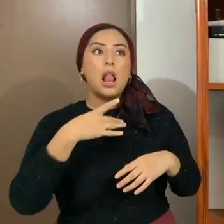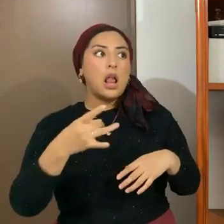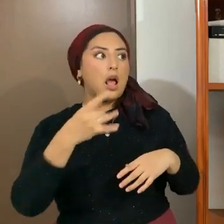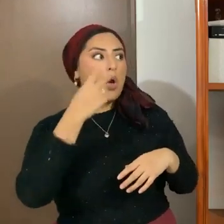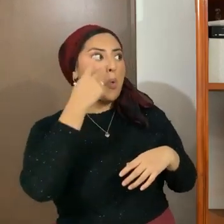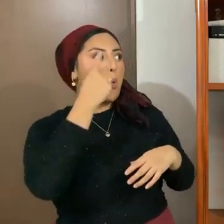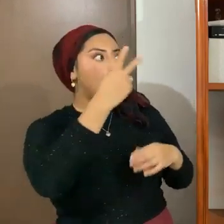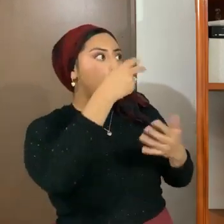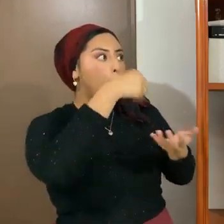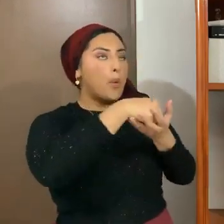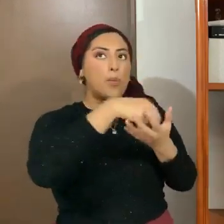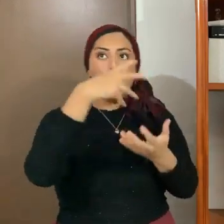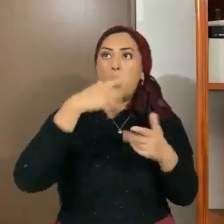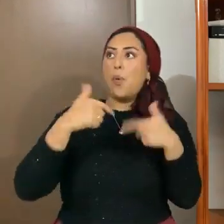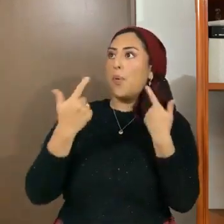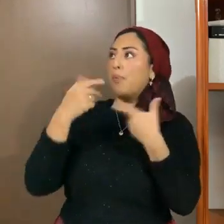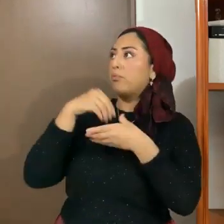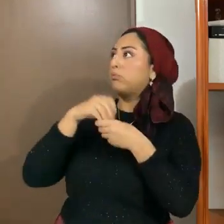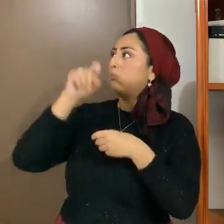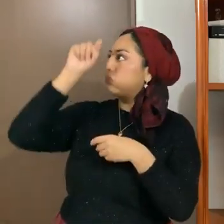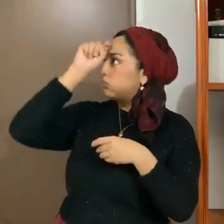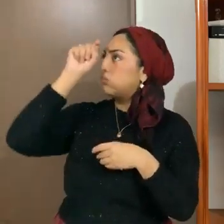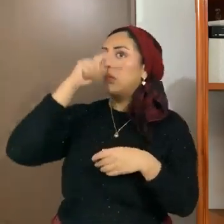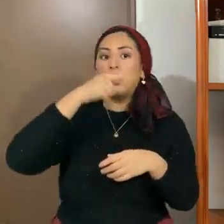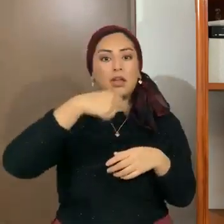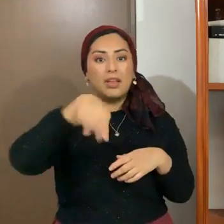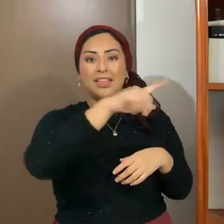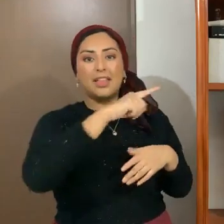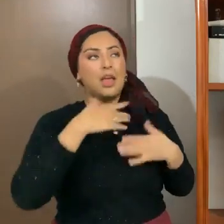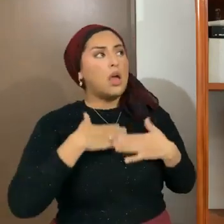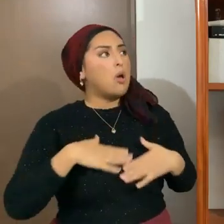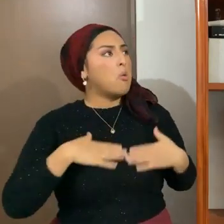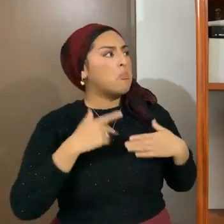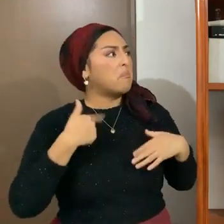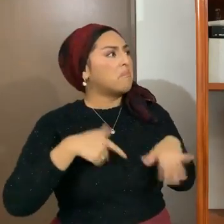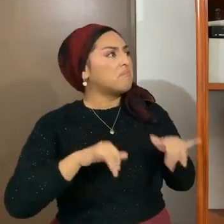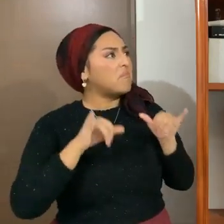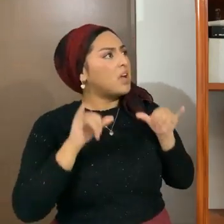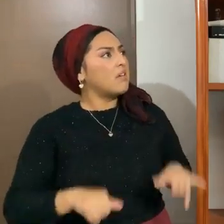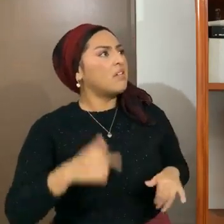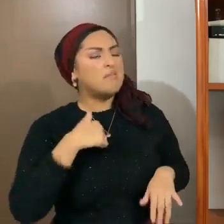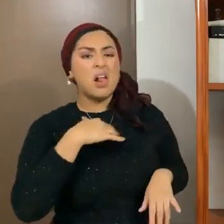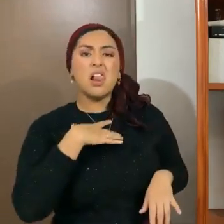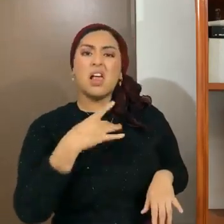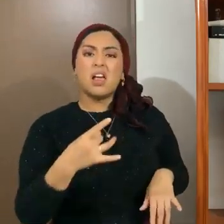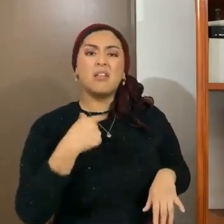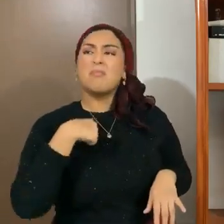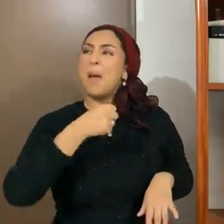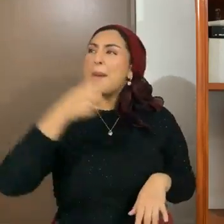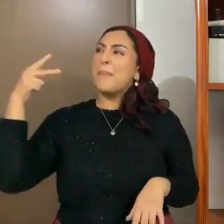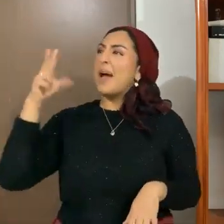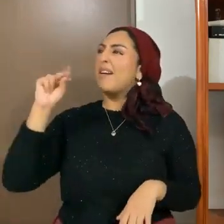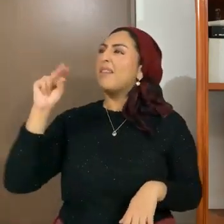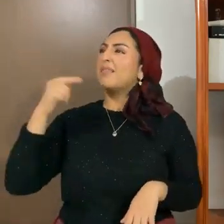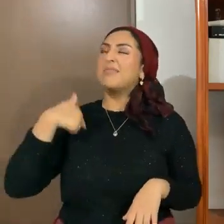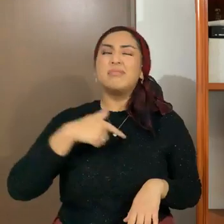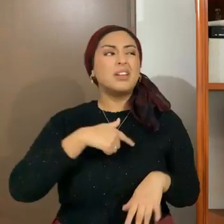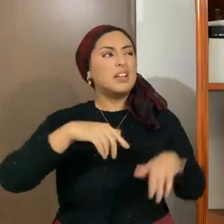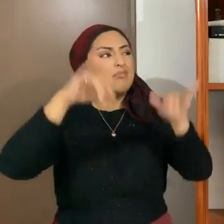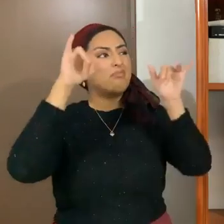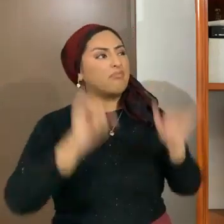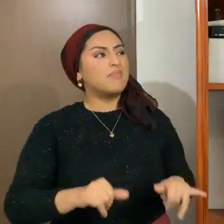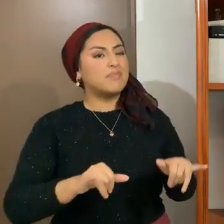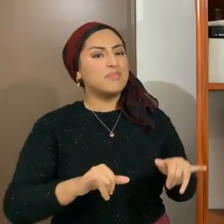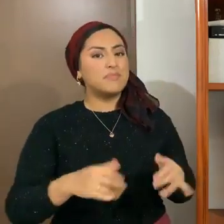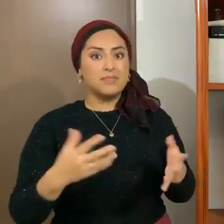lujos que les representaba estar en Egipto, se quedaron allí, les gustó, se quedaron allí y cumplieron